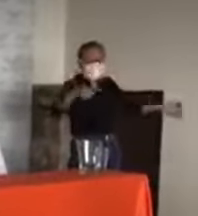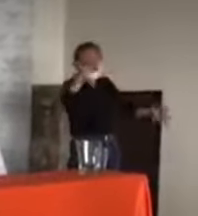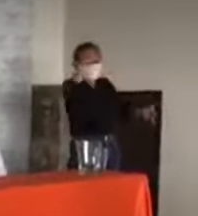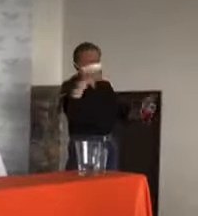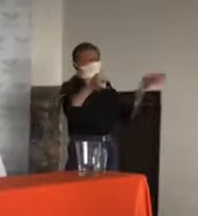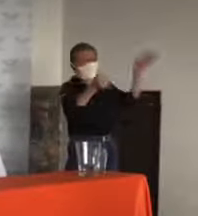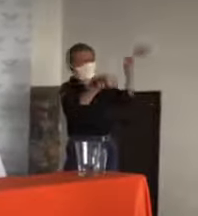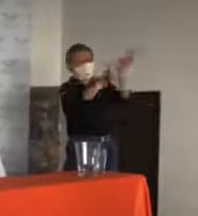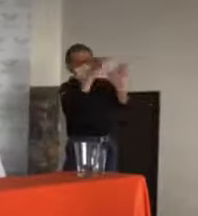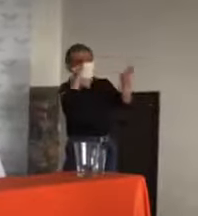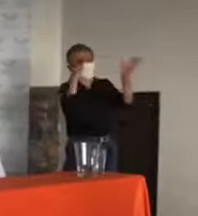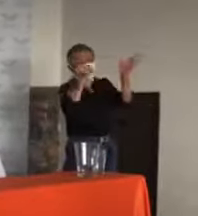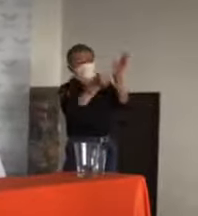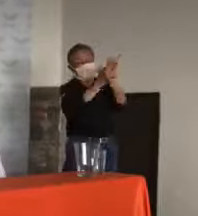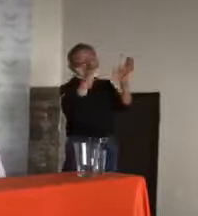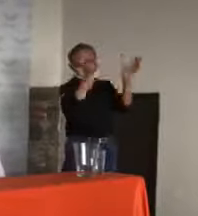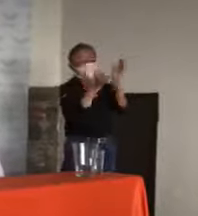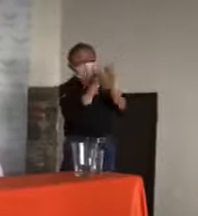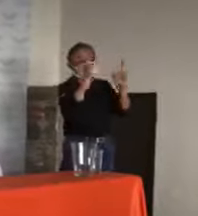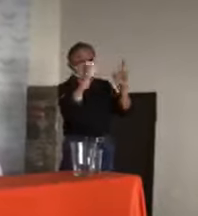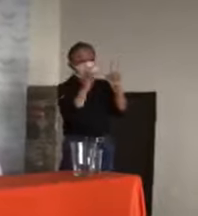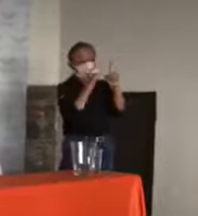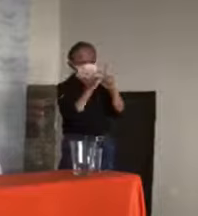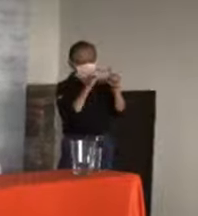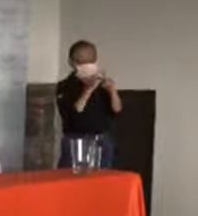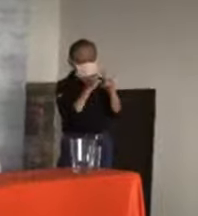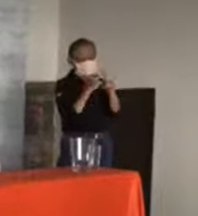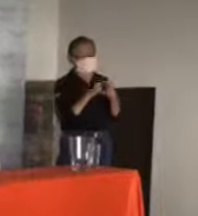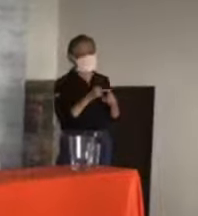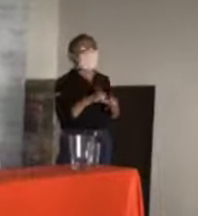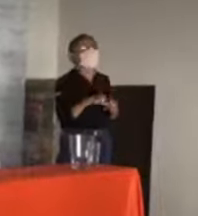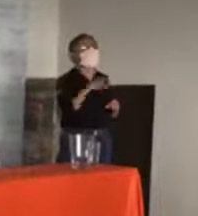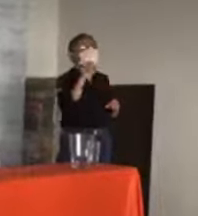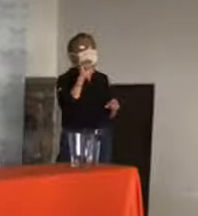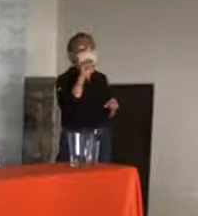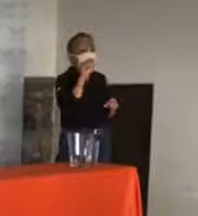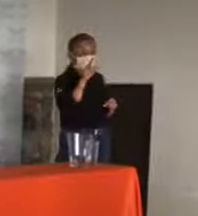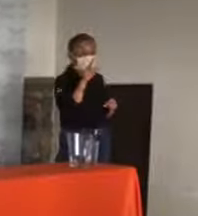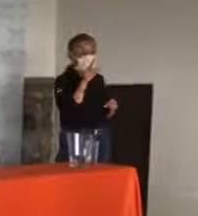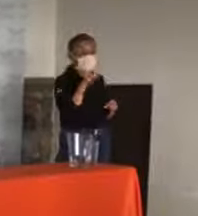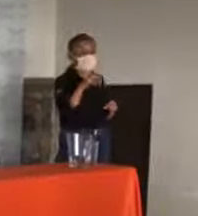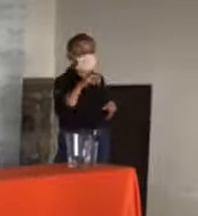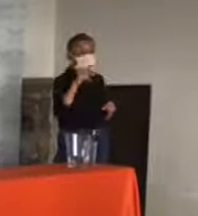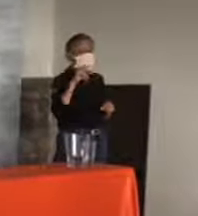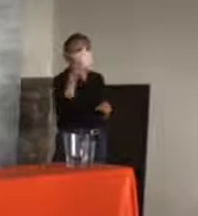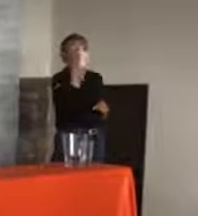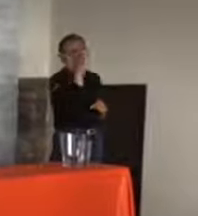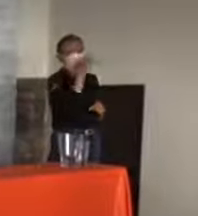través de donaciones. El preescolar ya recibe clases virtuales